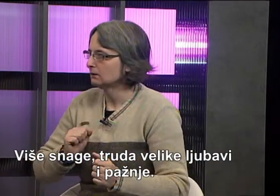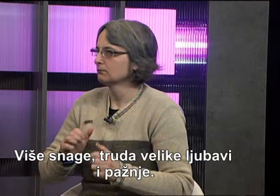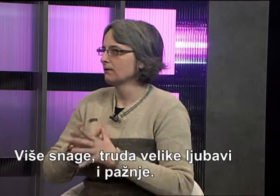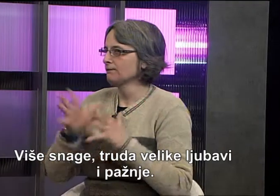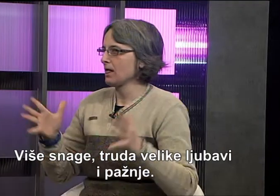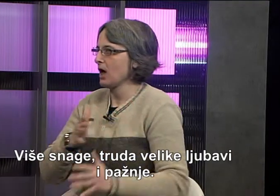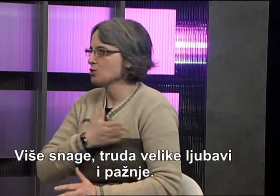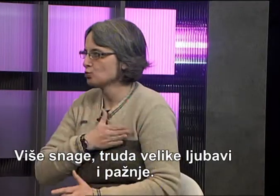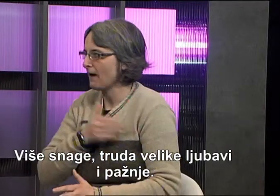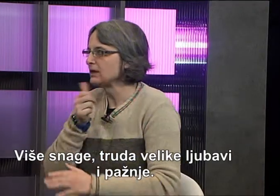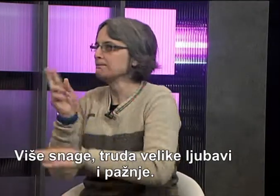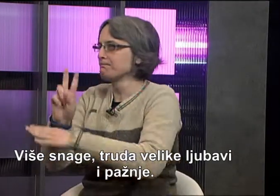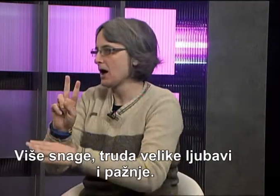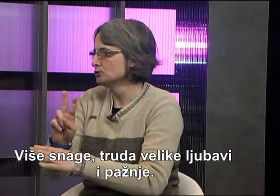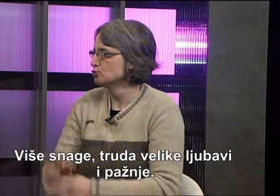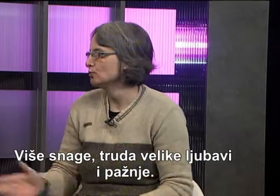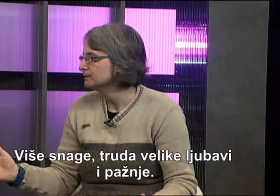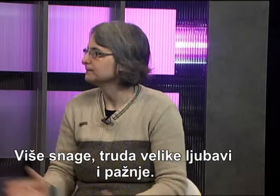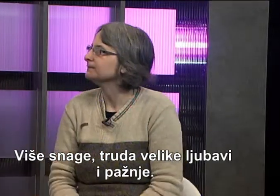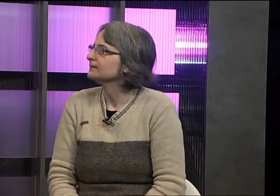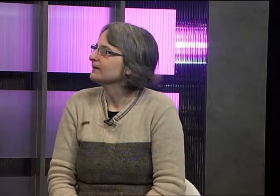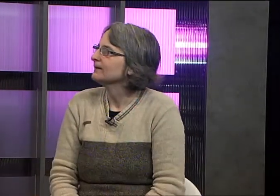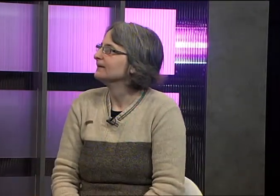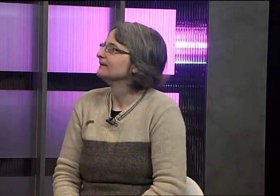druga, peka, nutba, ti pevnu.